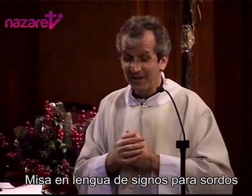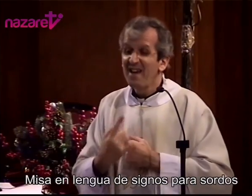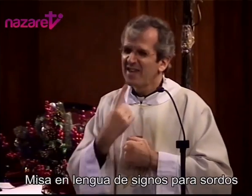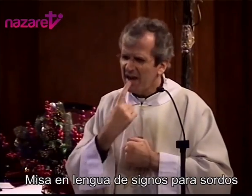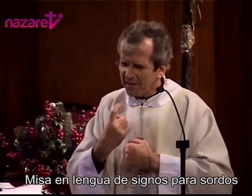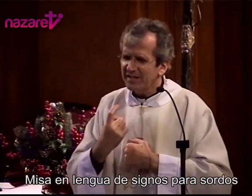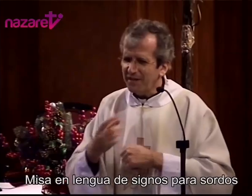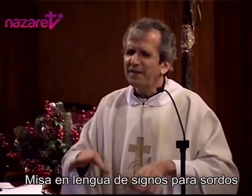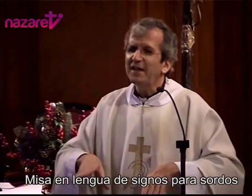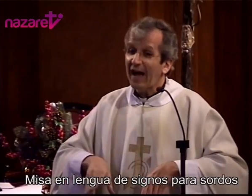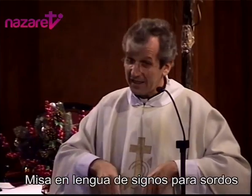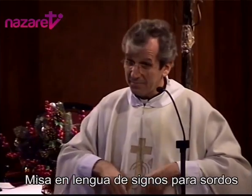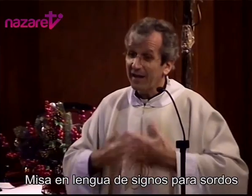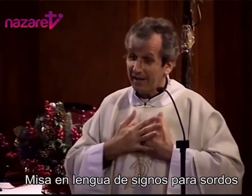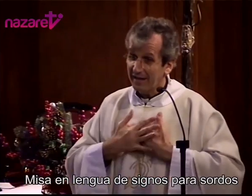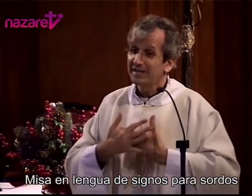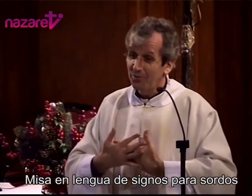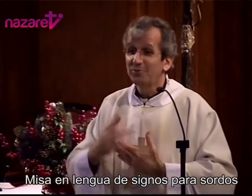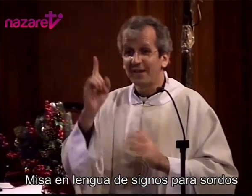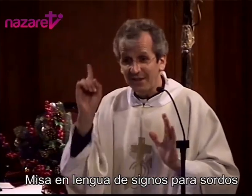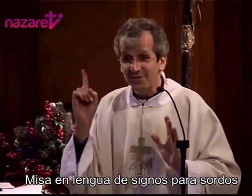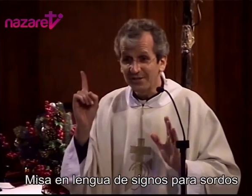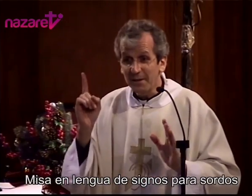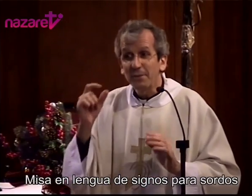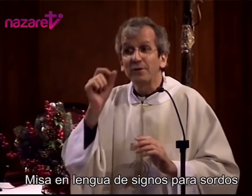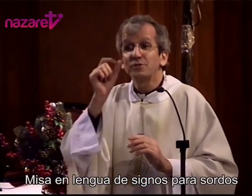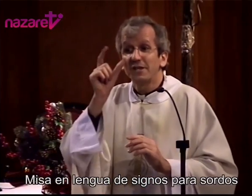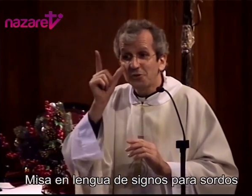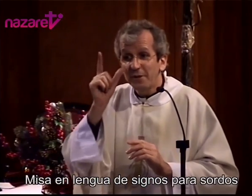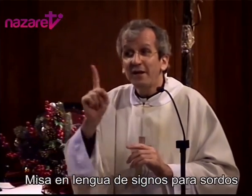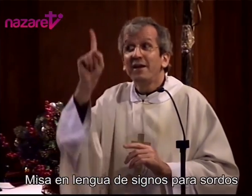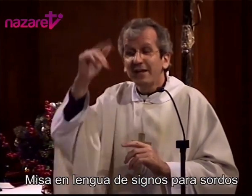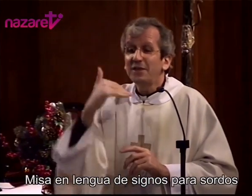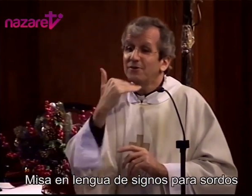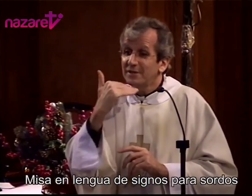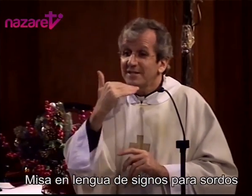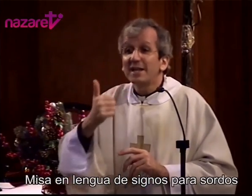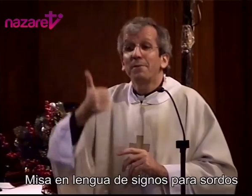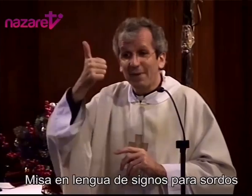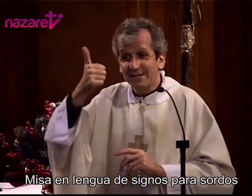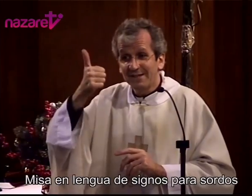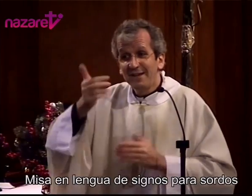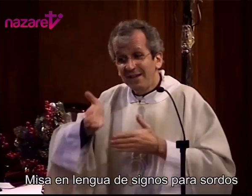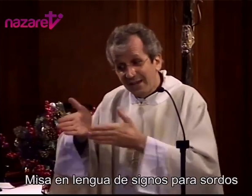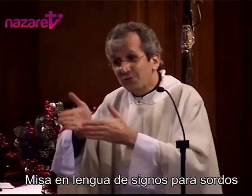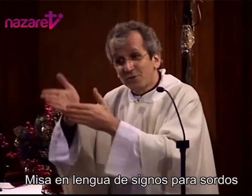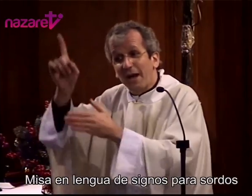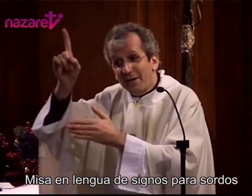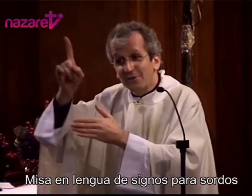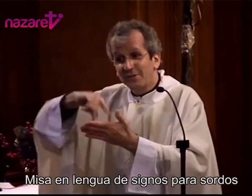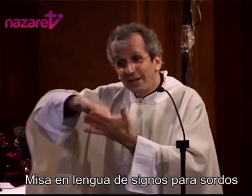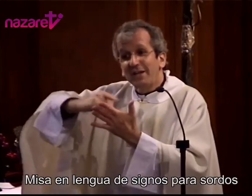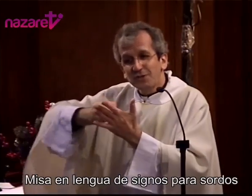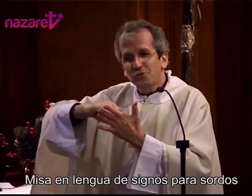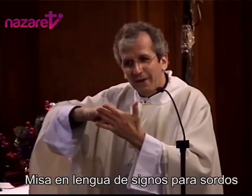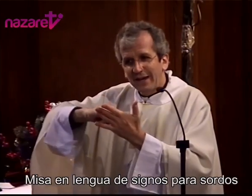Dios. Y a veces es difícil aceptar esa voluntad de Dios. Pero tenemos que descubrir que Dios sabe más y que sus